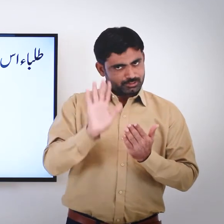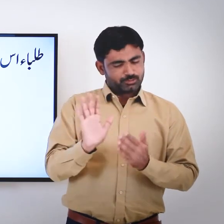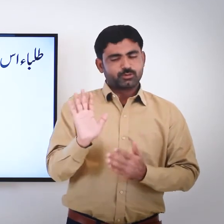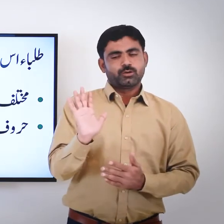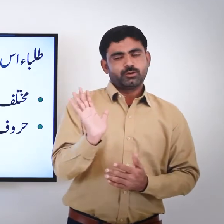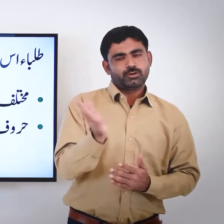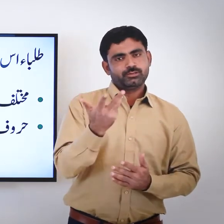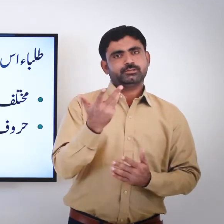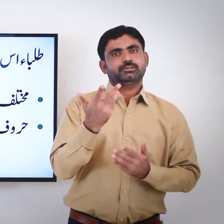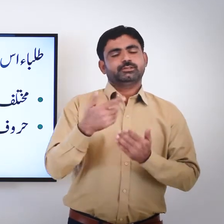مختلف حروف کا